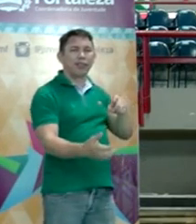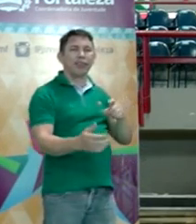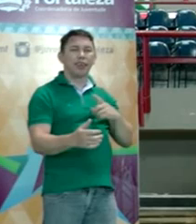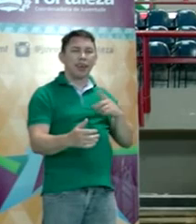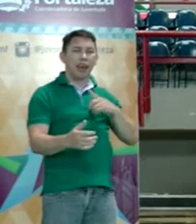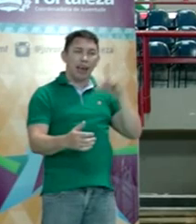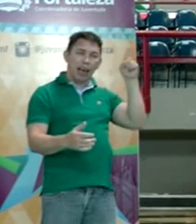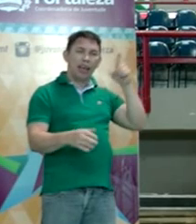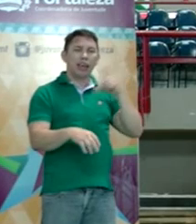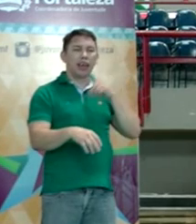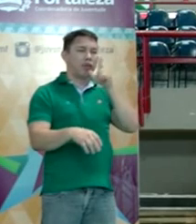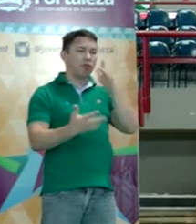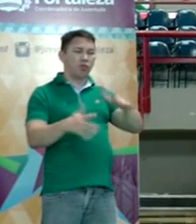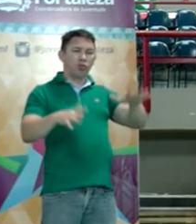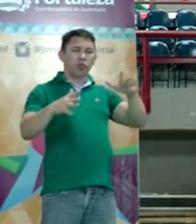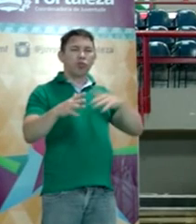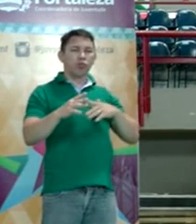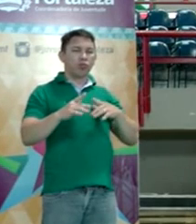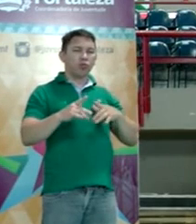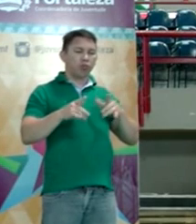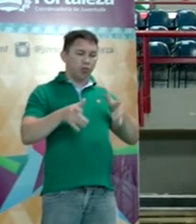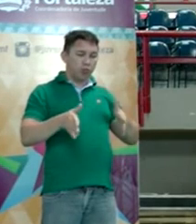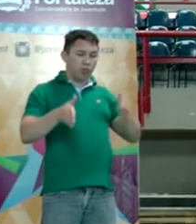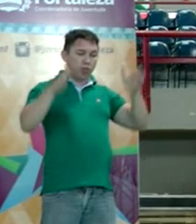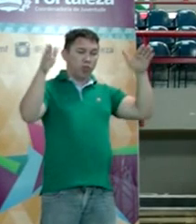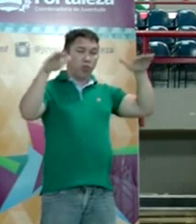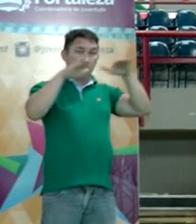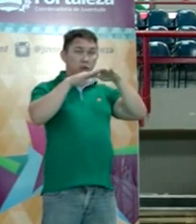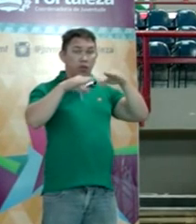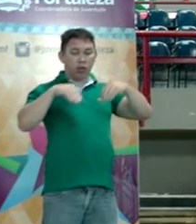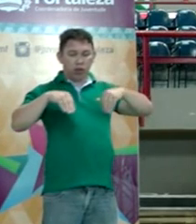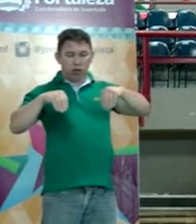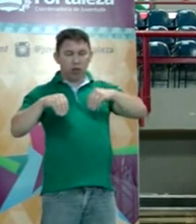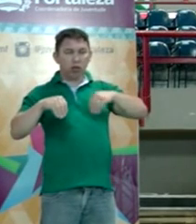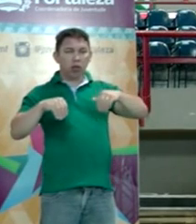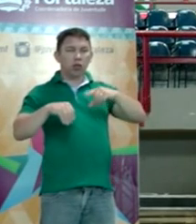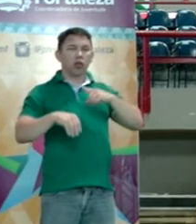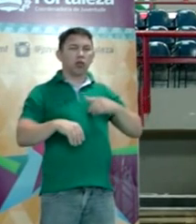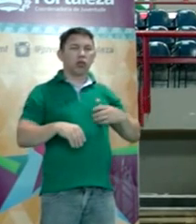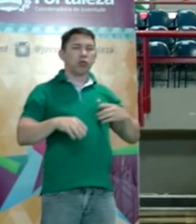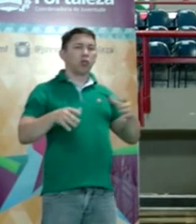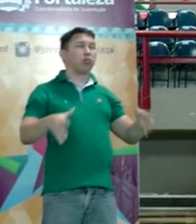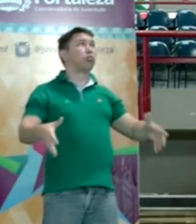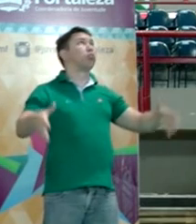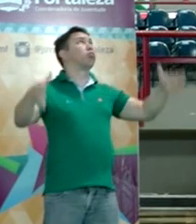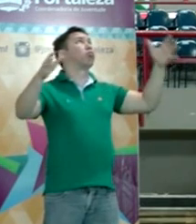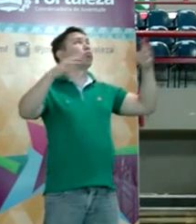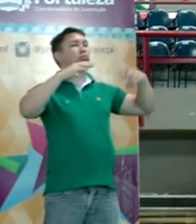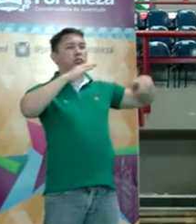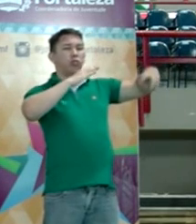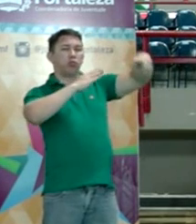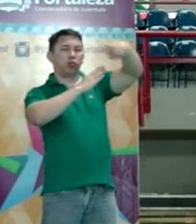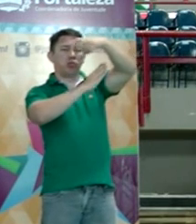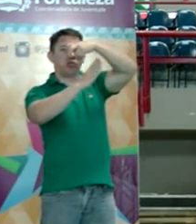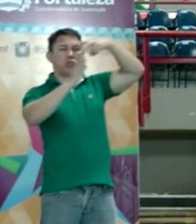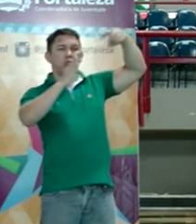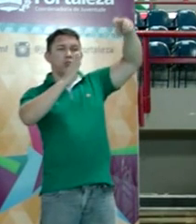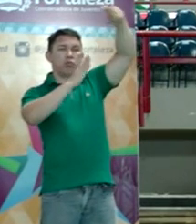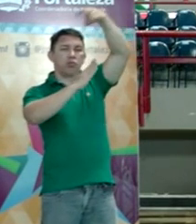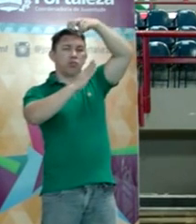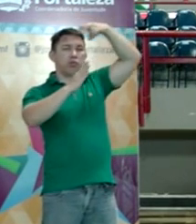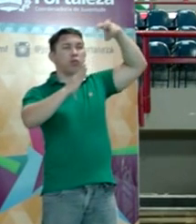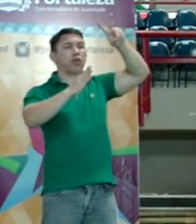pior. Isso que aconteceu, eu citei, foi em terra. Em terra, eles têm grandes depósitos para onde o petróleo da plataforma